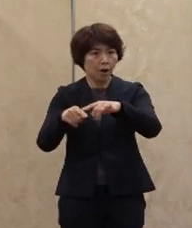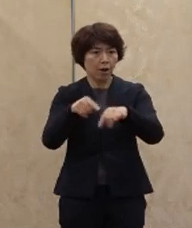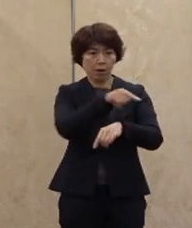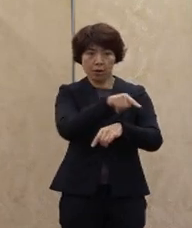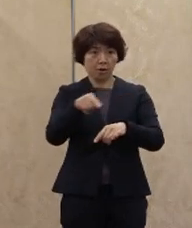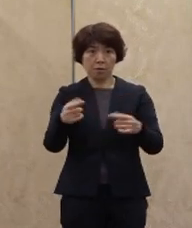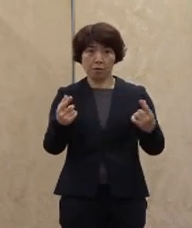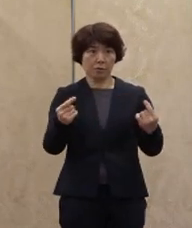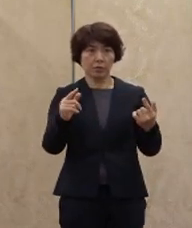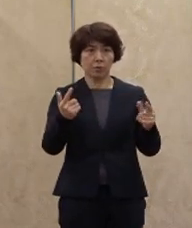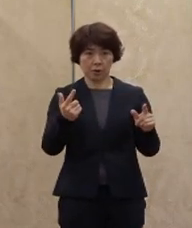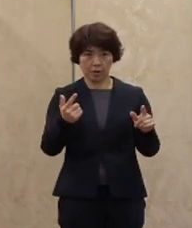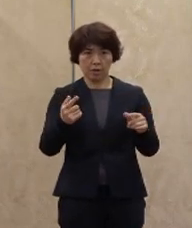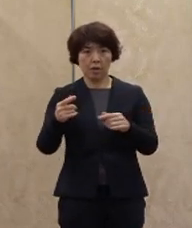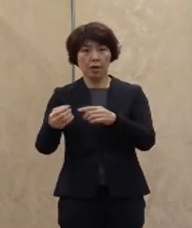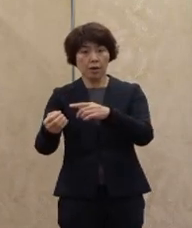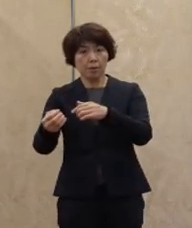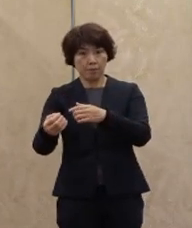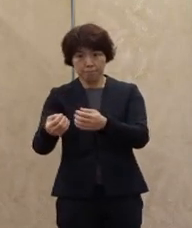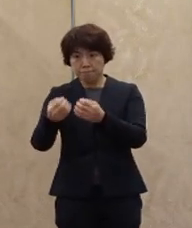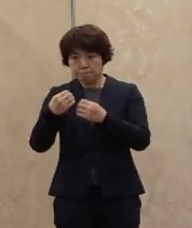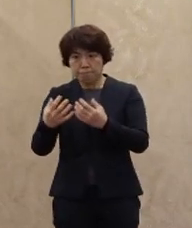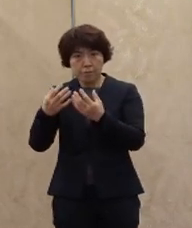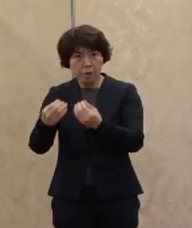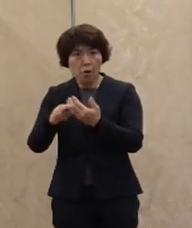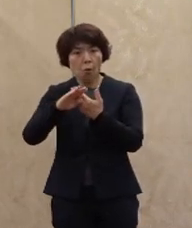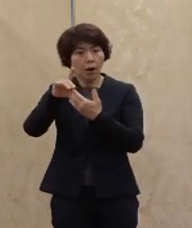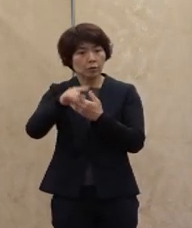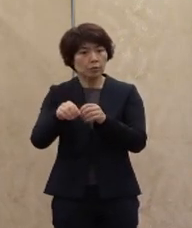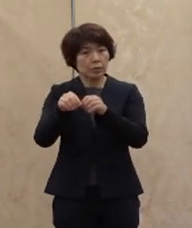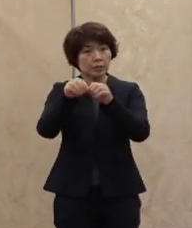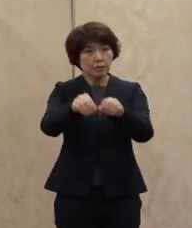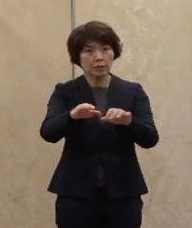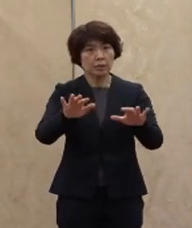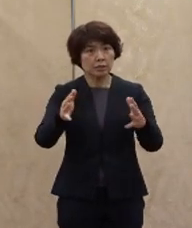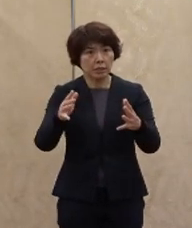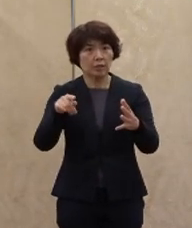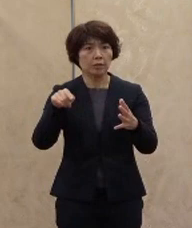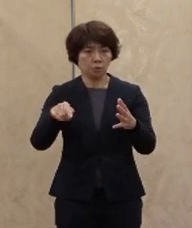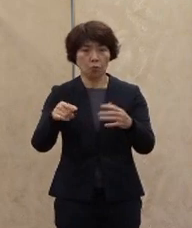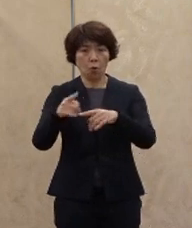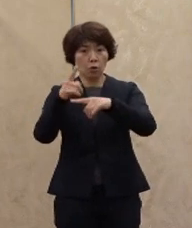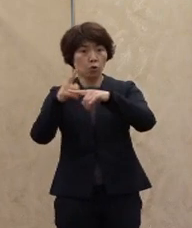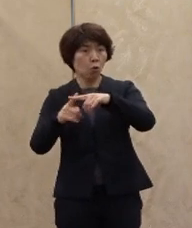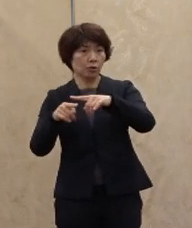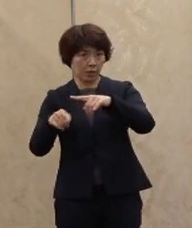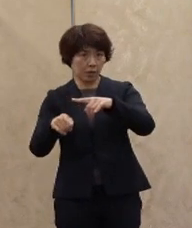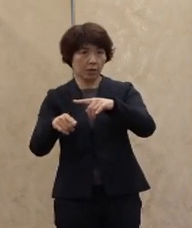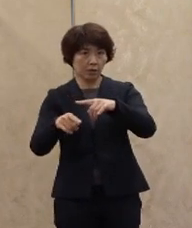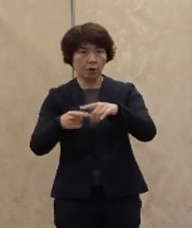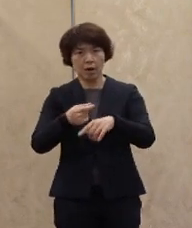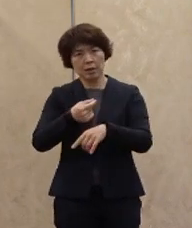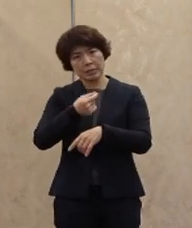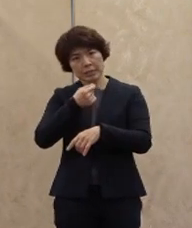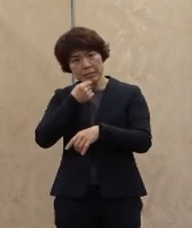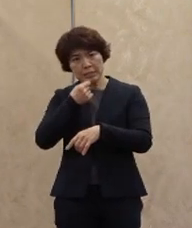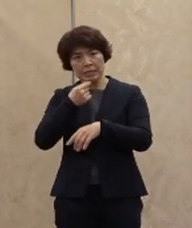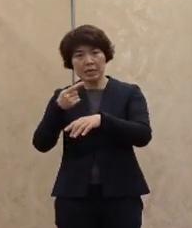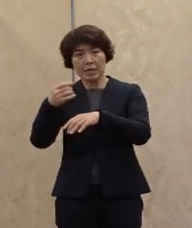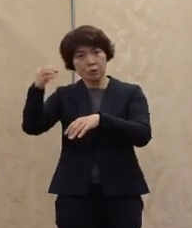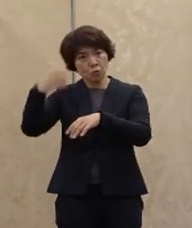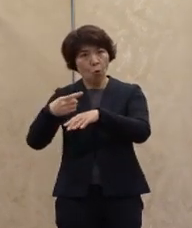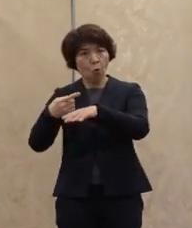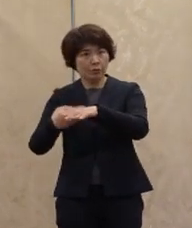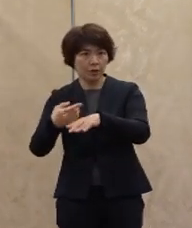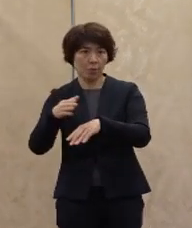に感染させる力がなくなっている人もこれはやっぱり陽性者にもなるし、偽陽性の話だってあるし、陽